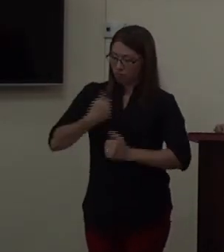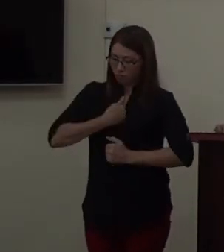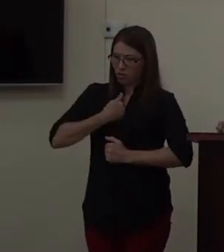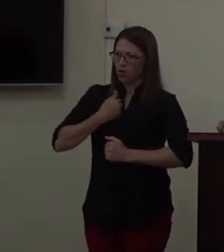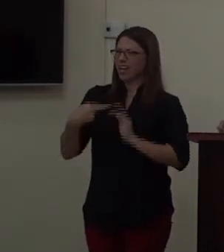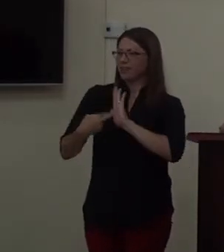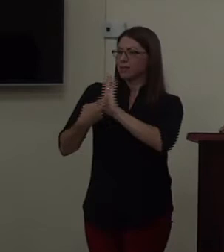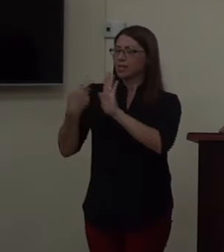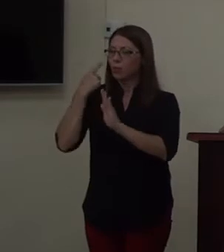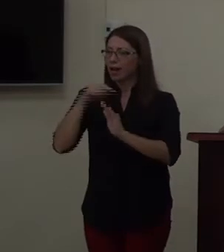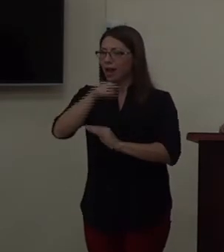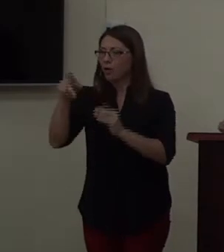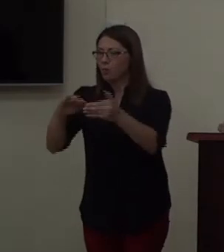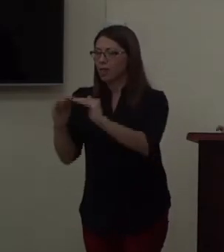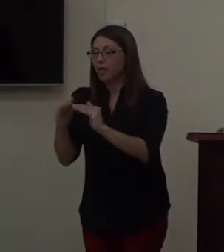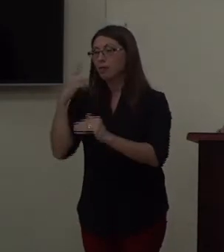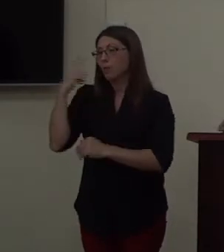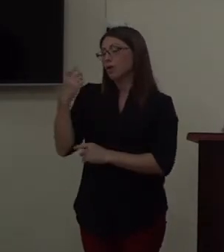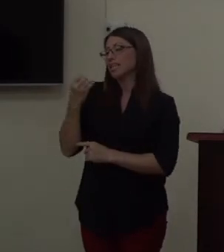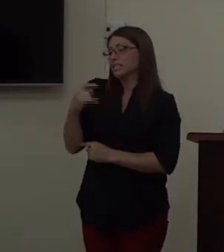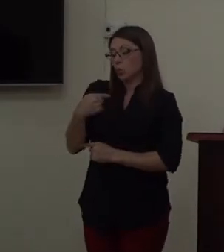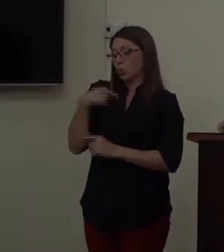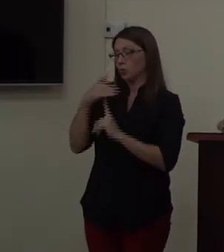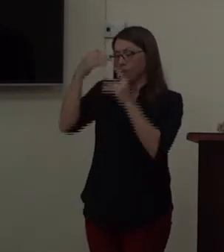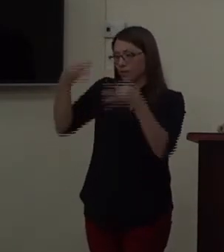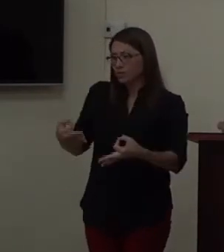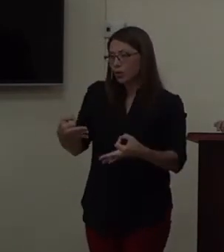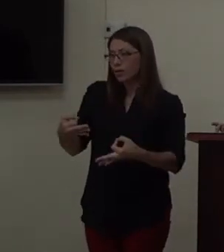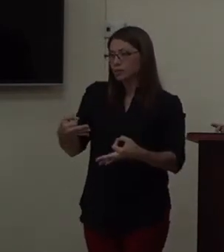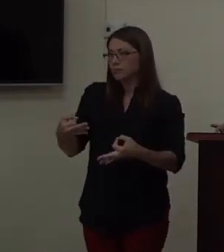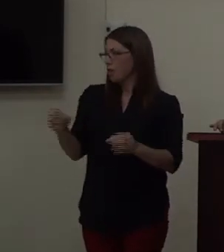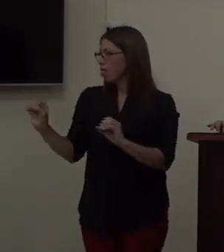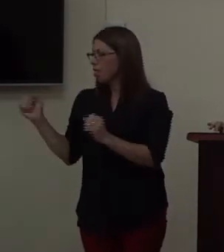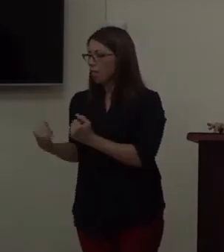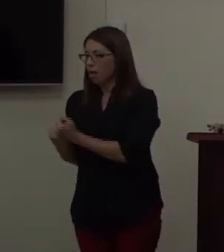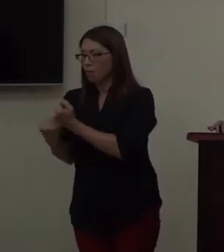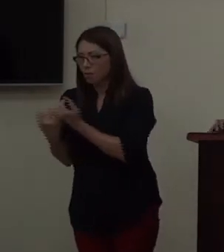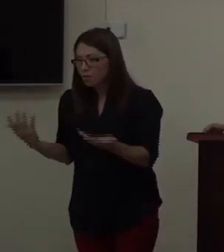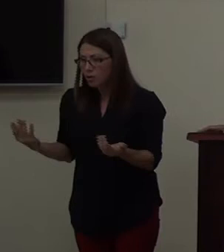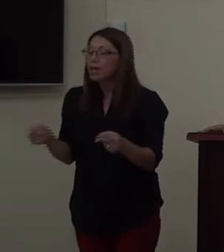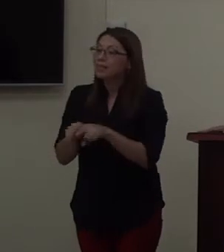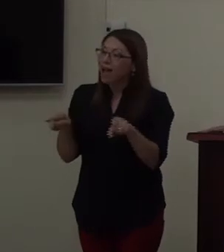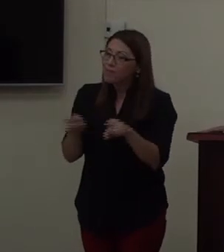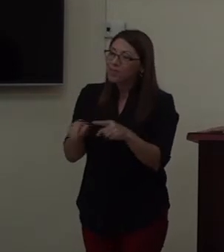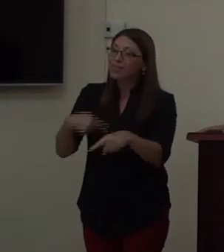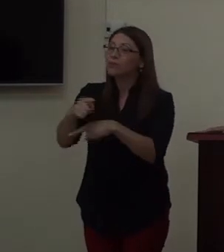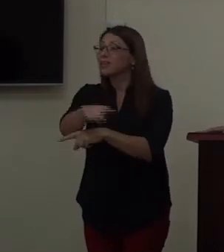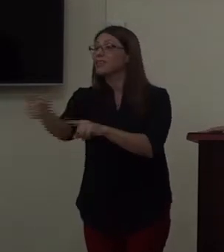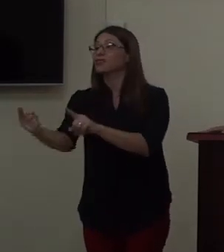la comunidad, ¿verdad? Porque si uno toma decisiones sin ningún apoyo, también va a terminar siendo